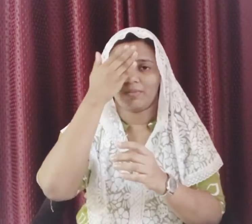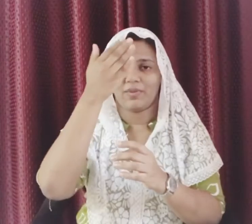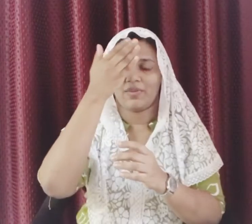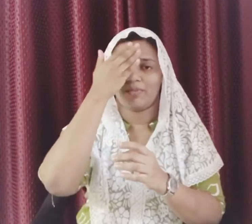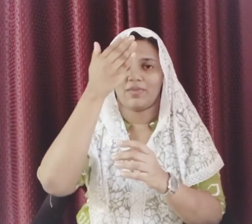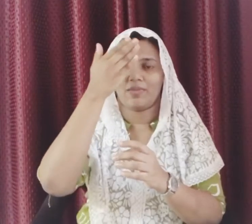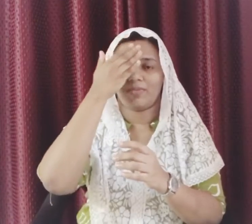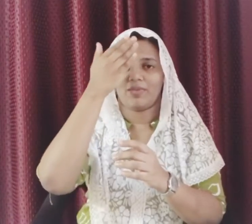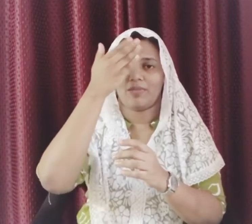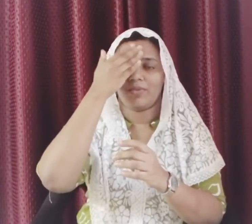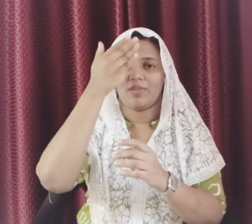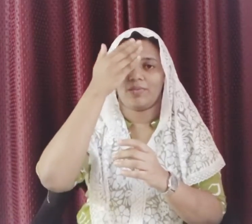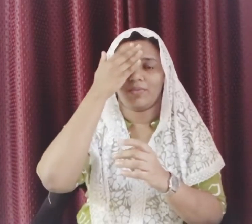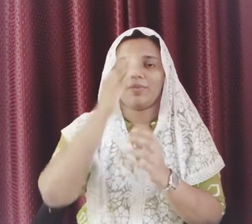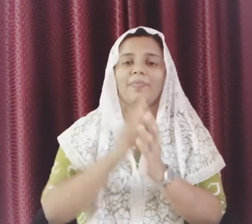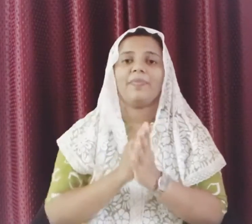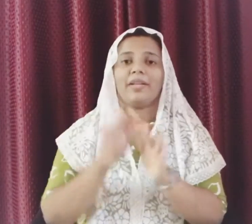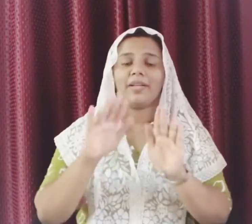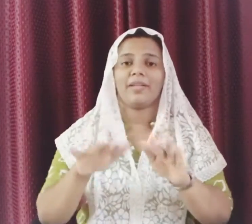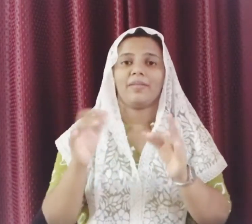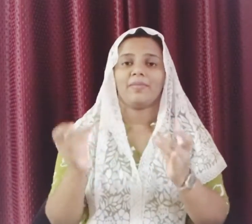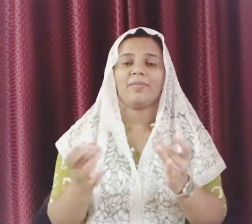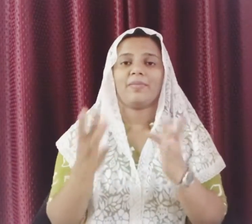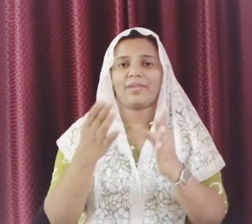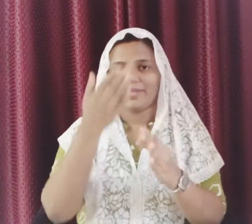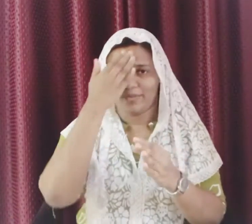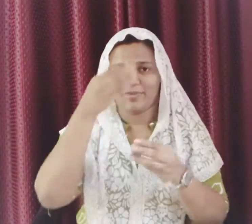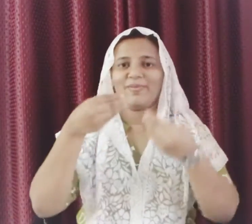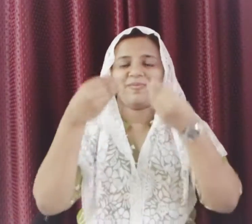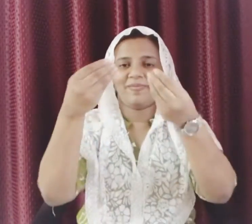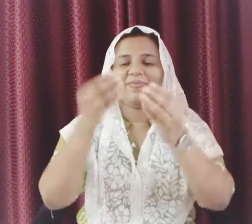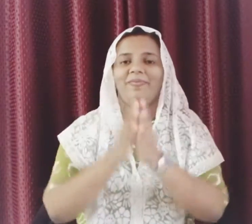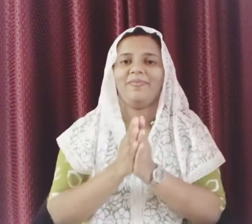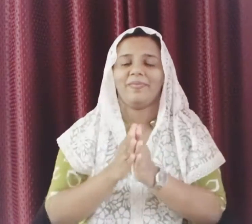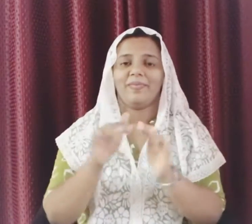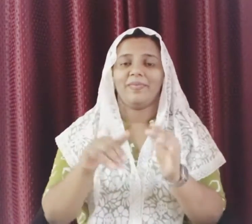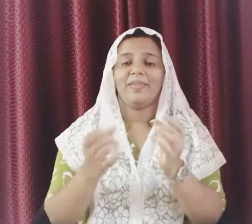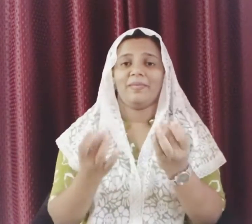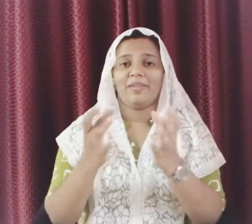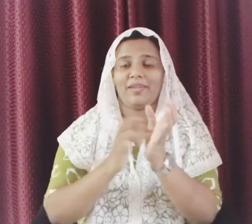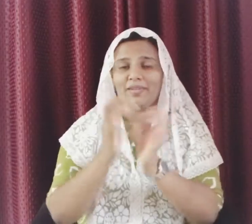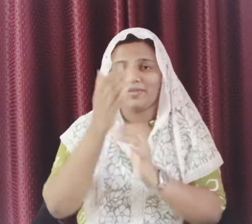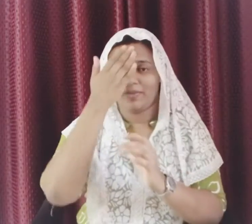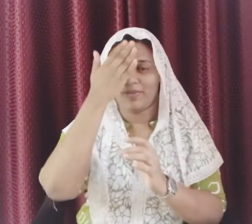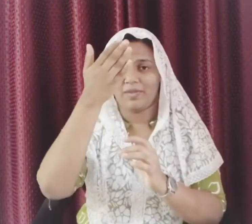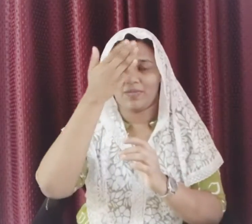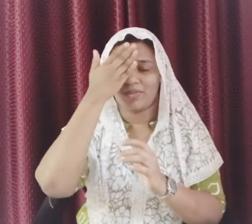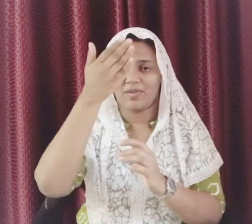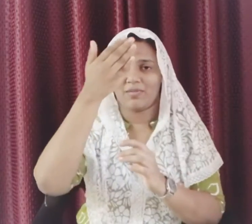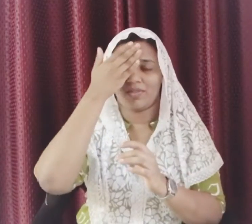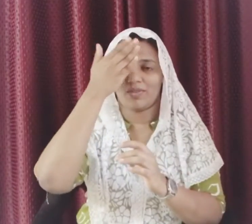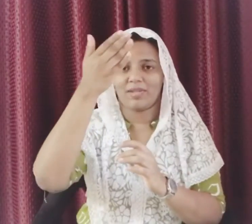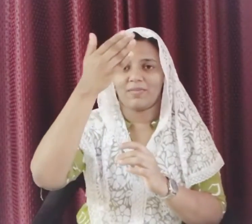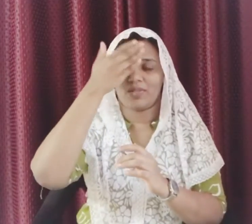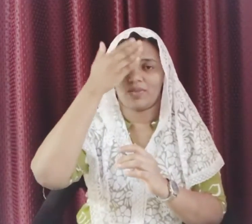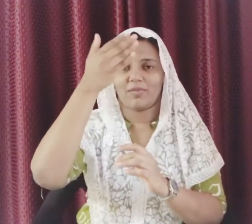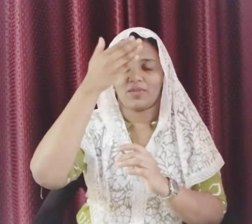സ്തോത്രം, സ്തോത്രം, സ്തോത്രം, സ്തോത്രം, സ്തോത്രം. ആമേൻ. ഈ പ്രഭാതത്തിനായിട്ട് സ്തോത്രം പറഞ്ഞാട്ടെ, സ്തോത്രമപ്പ, സ്തോത്രമപ്പ, സ്തോത്രമപ്പ, സ്തോത്രമപ്പ, സ്തോത്രമപ്പ.